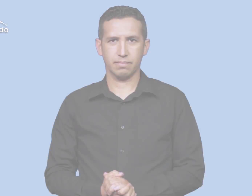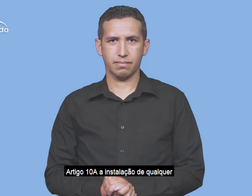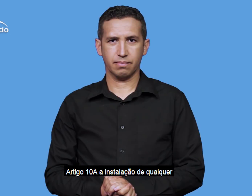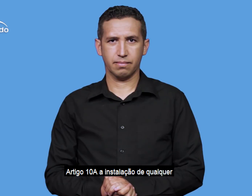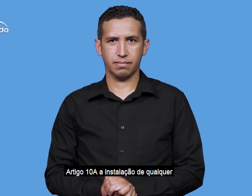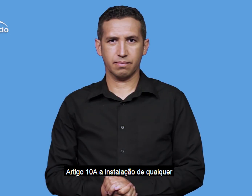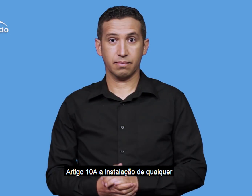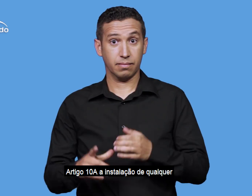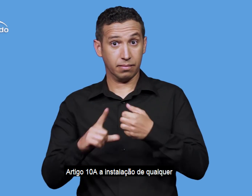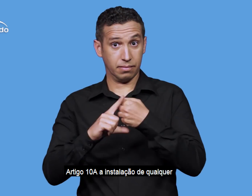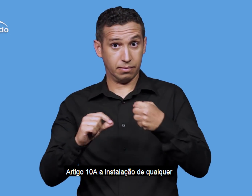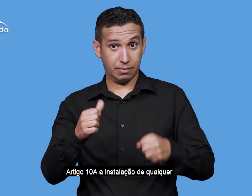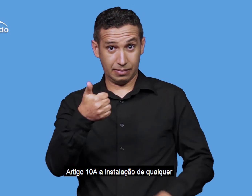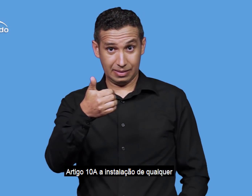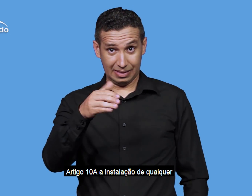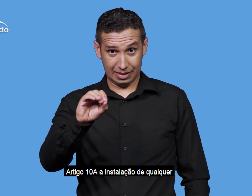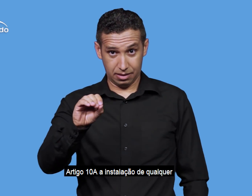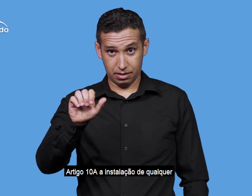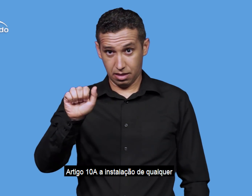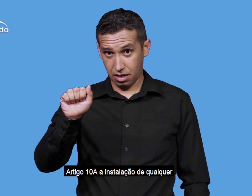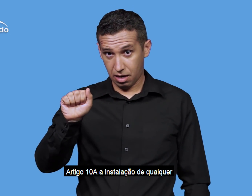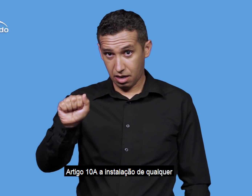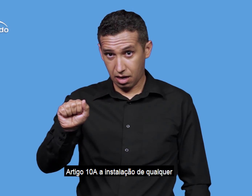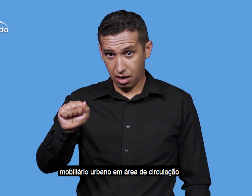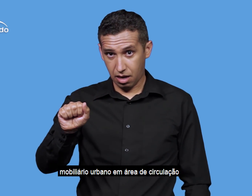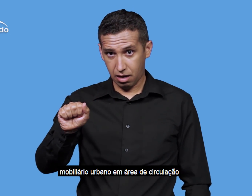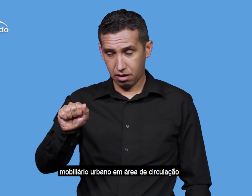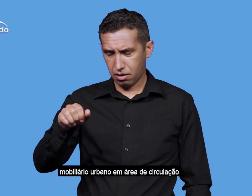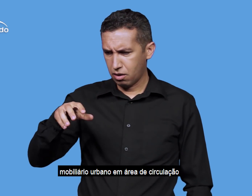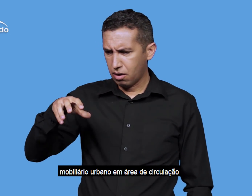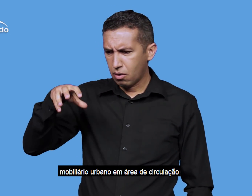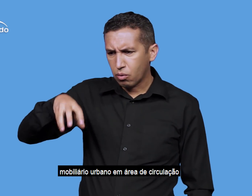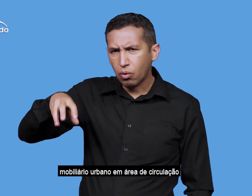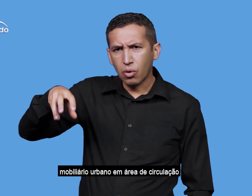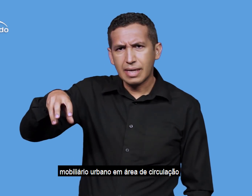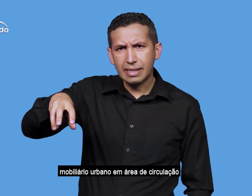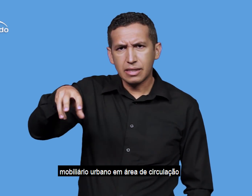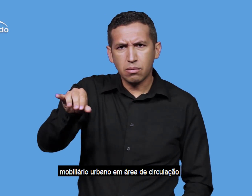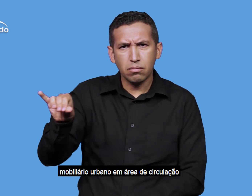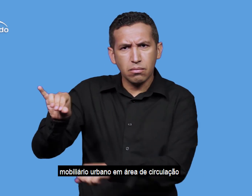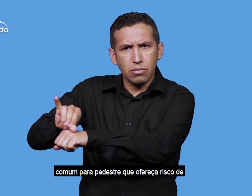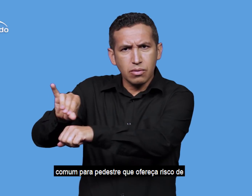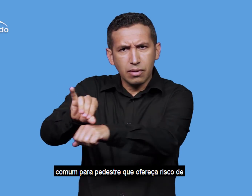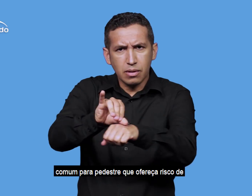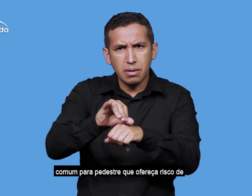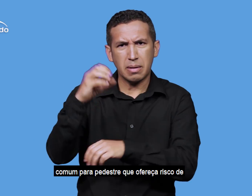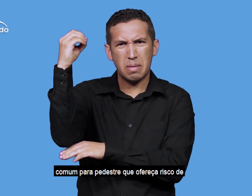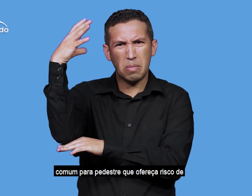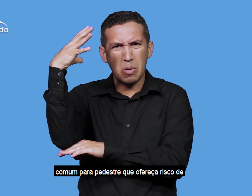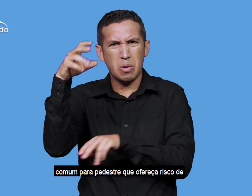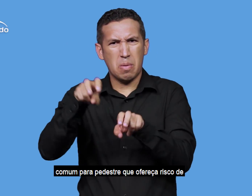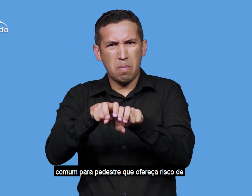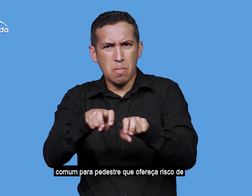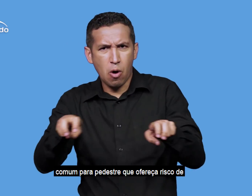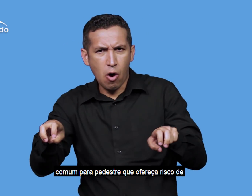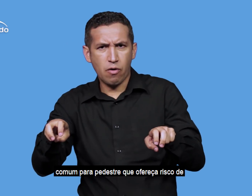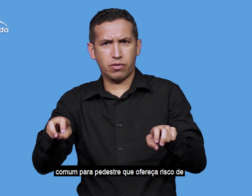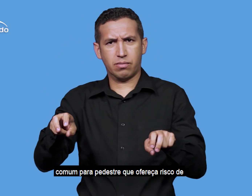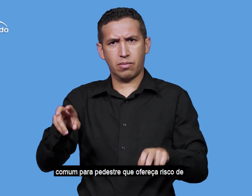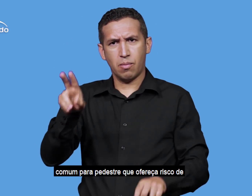o artigo 10 a a instalação de qualquer mobiliário urbano em área de circulação comum para pedestre que ofereça risco